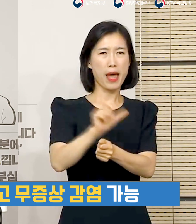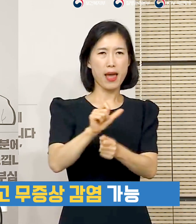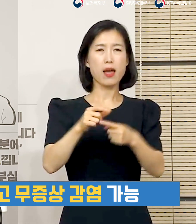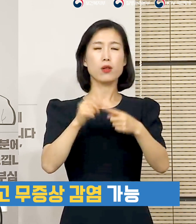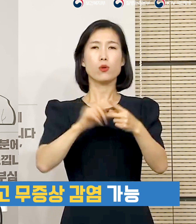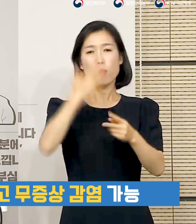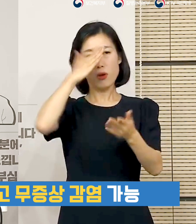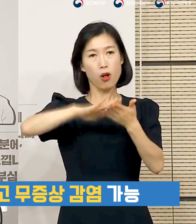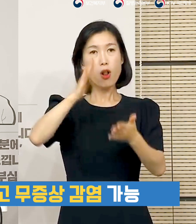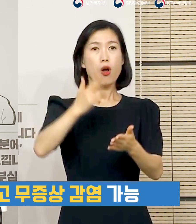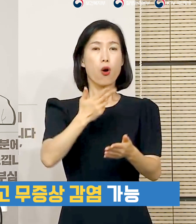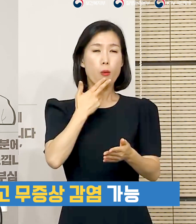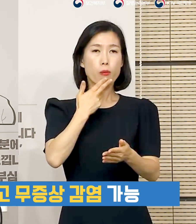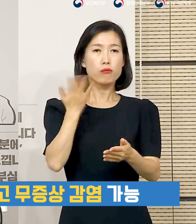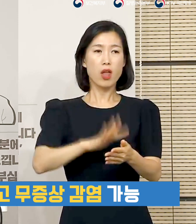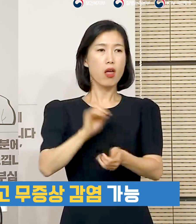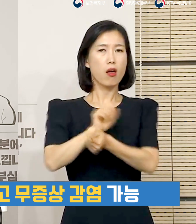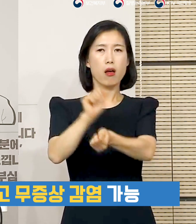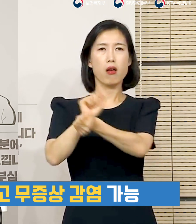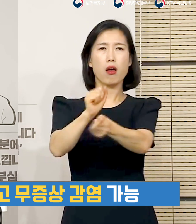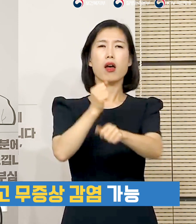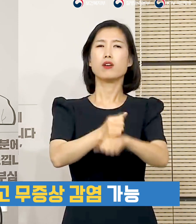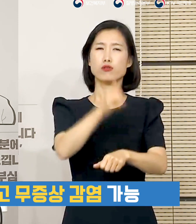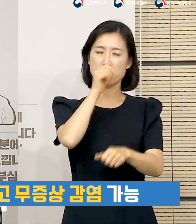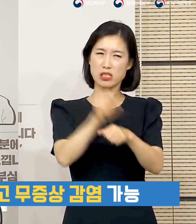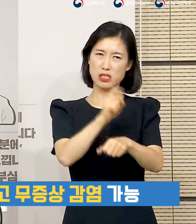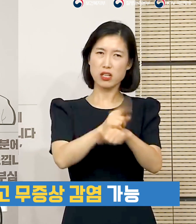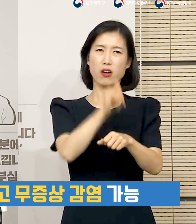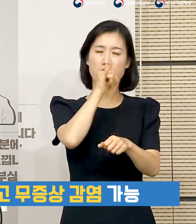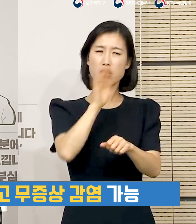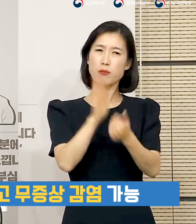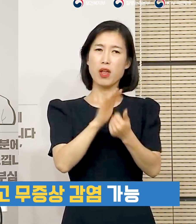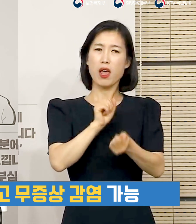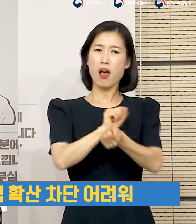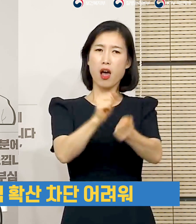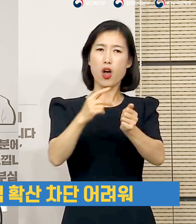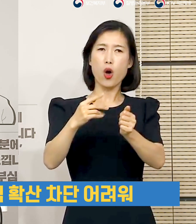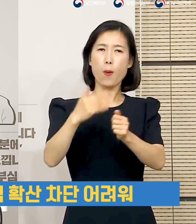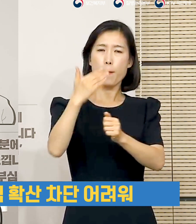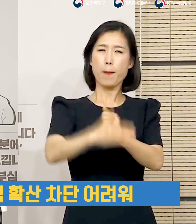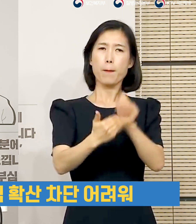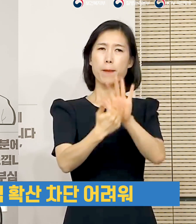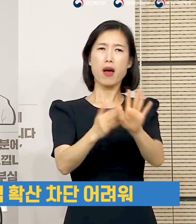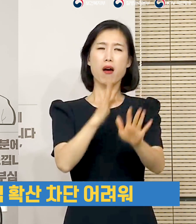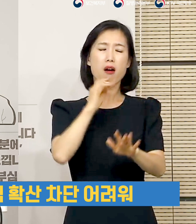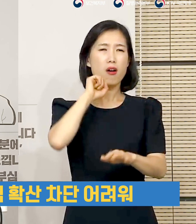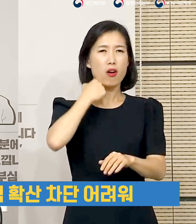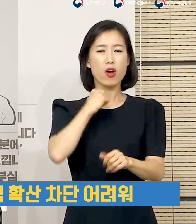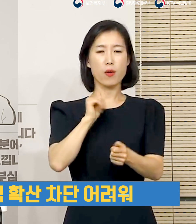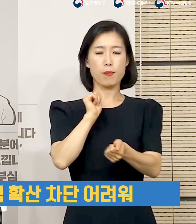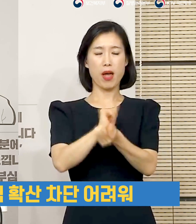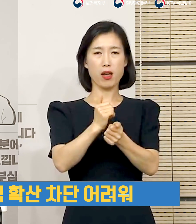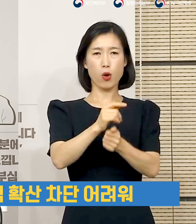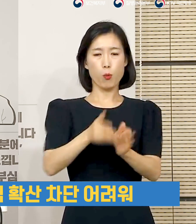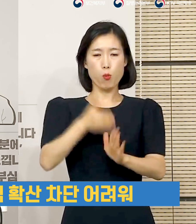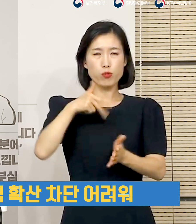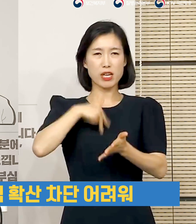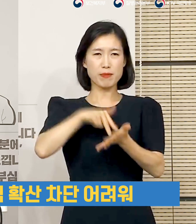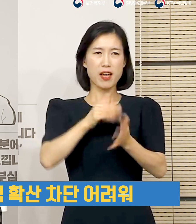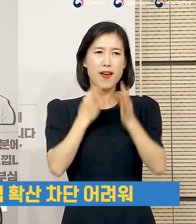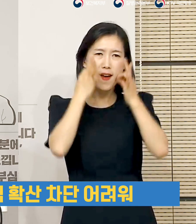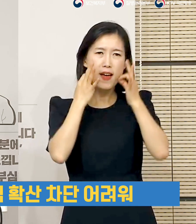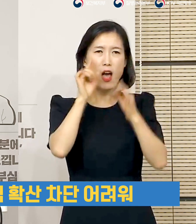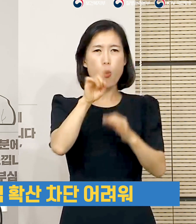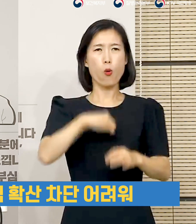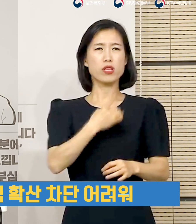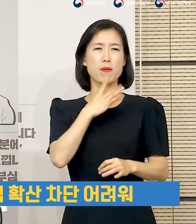무증상 감염자에 의한 조용한 전파가 가능하여 확산을 차단하는 것이 방역 당국의 노력만으로는 결코 쉬운 일이 아니라는